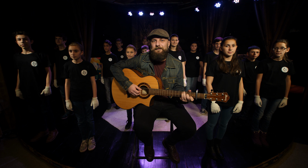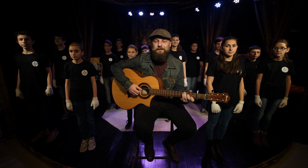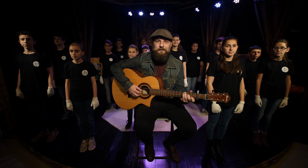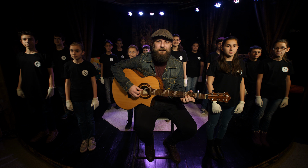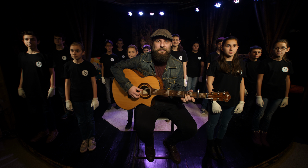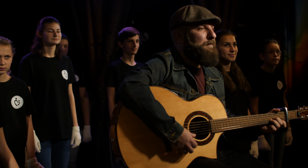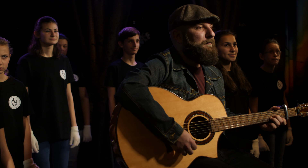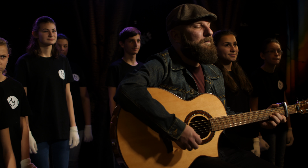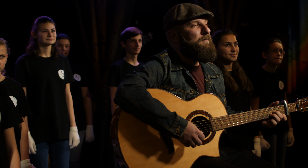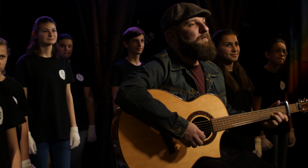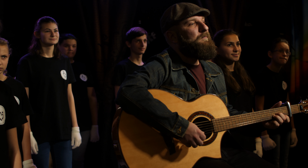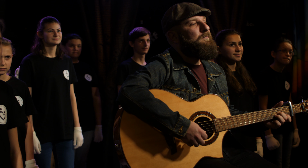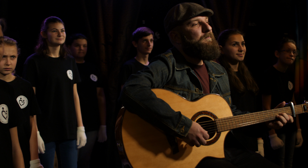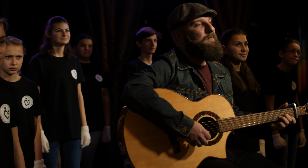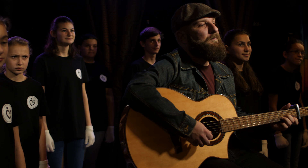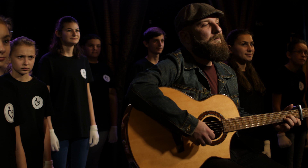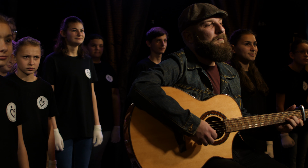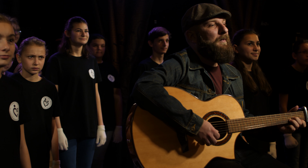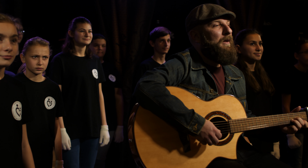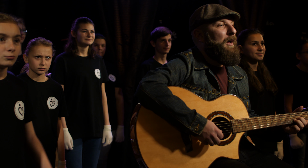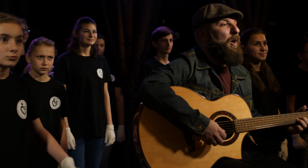-müh-müh-müh,-müh.